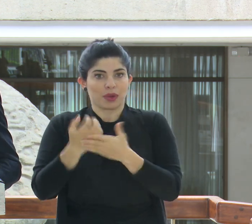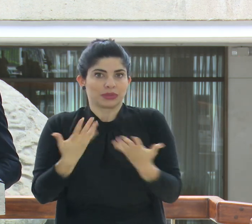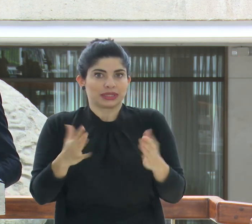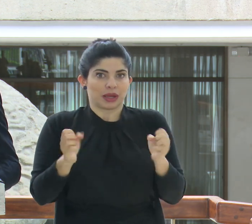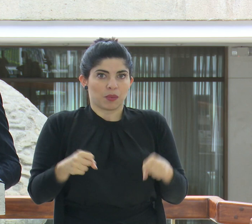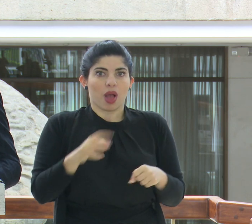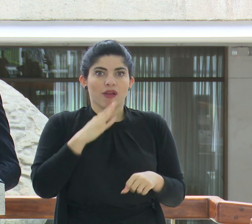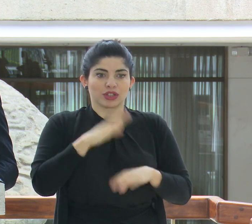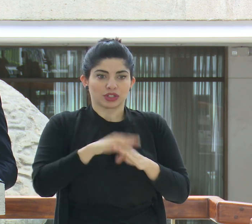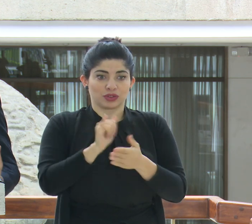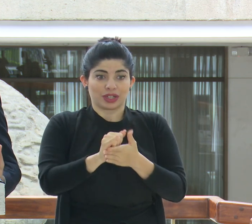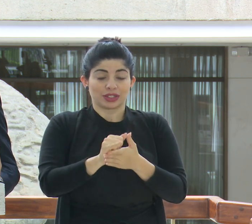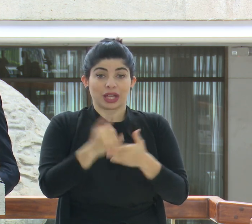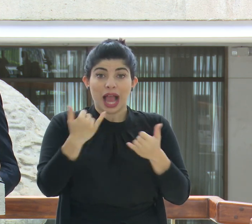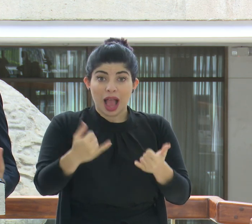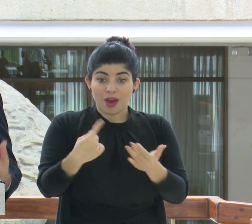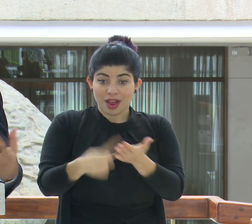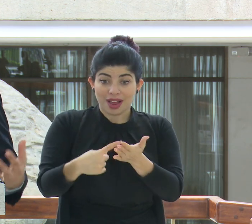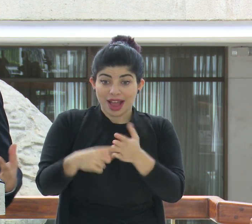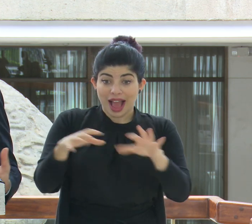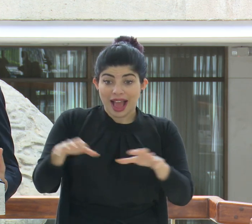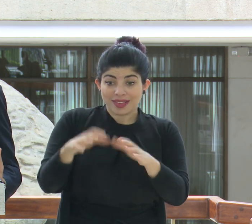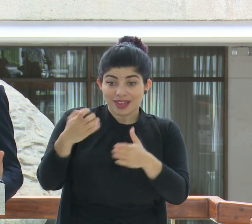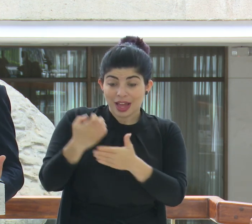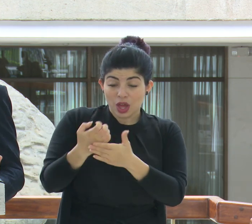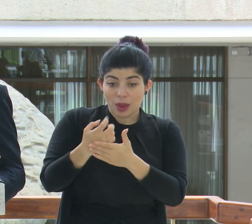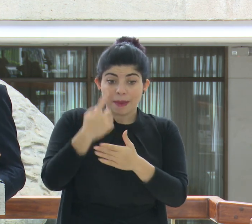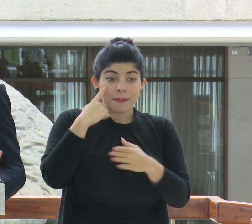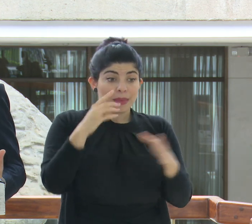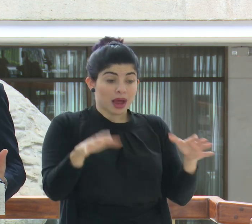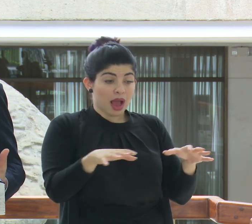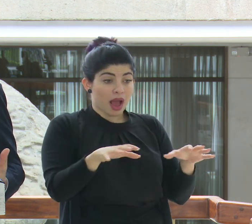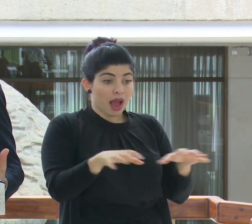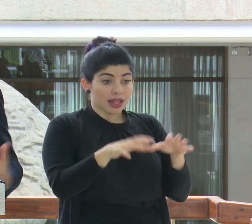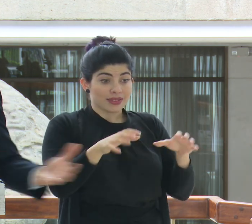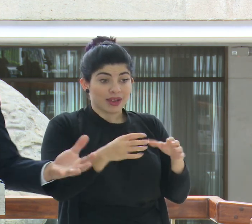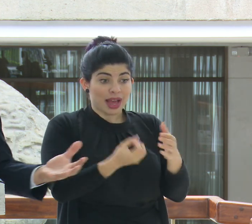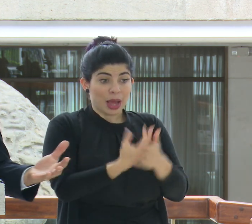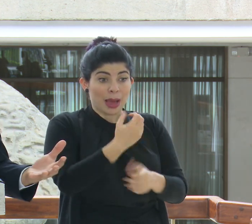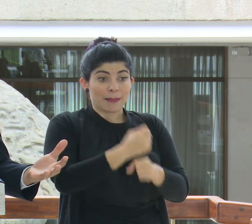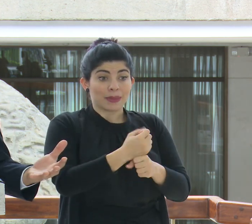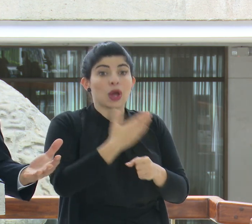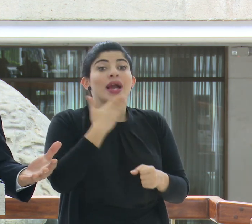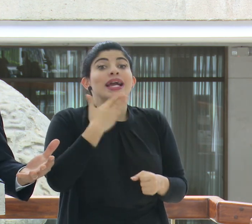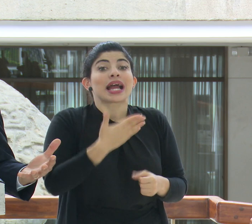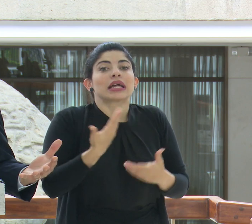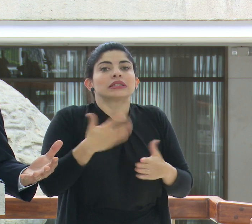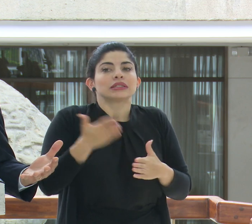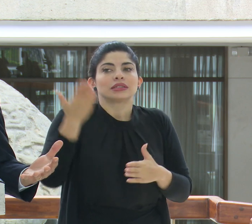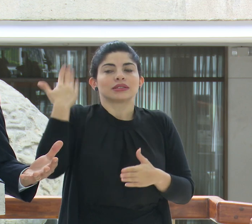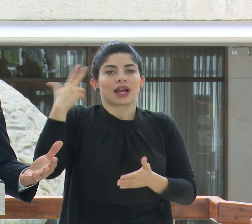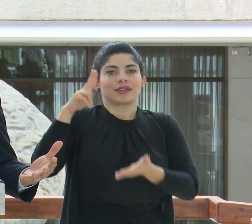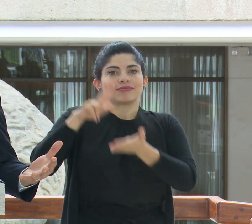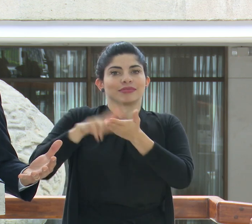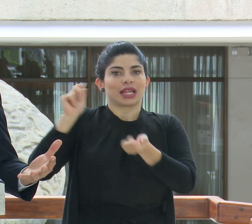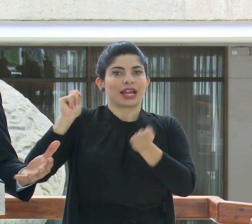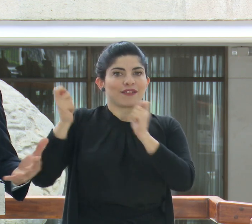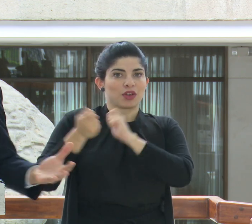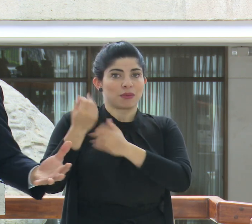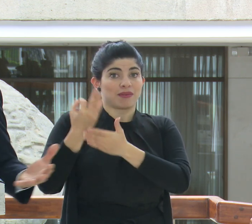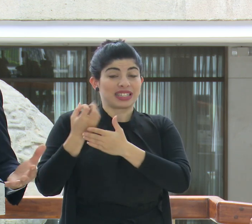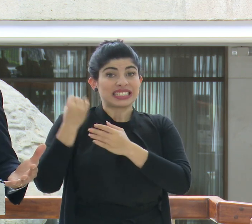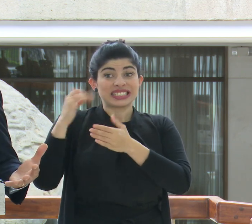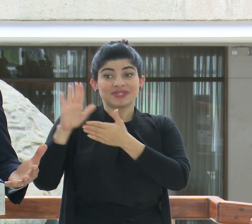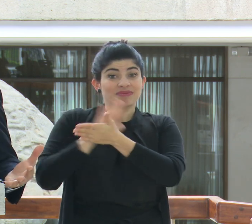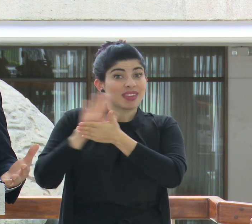que vean, hoy tenemos discusión de reactivación, de generación de empleo, casualmente porque hay reforma. Si